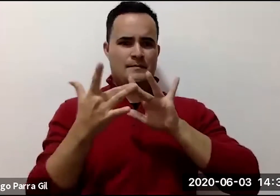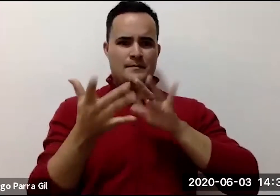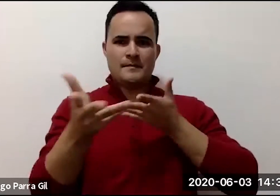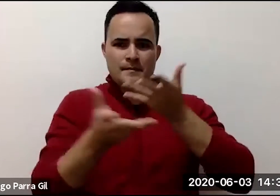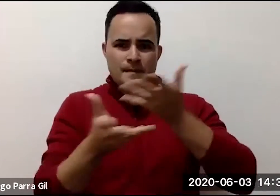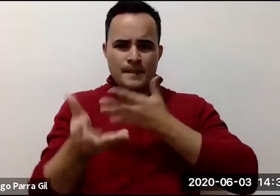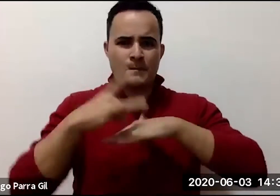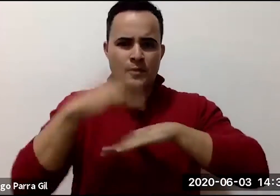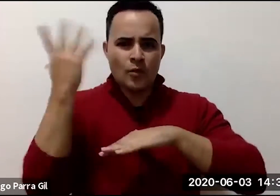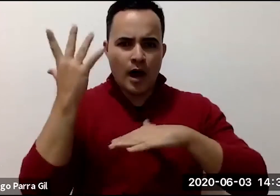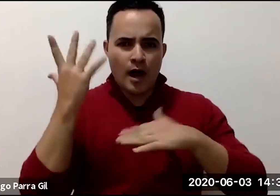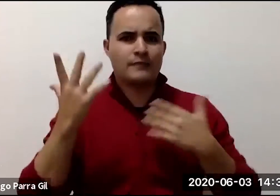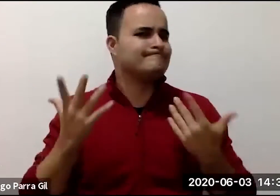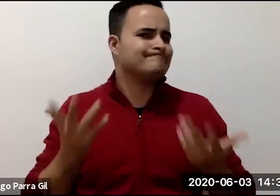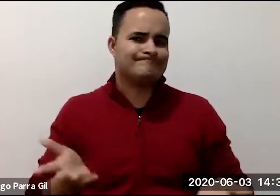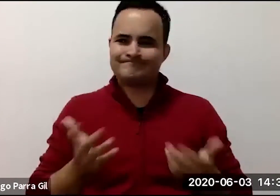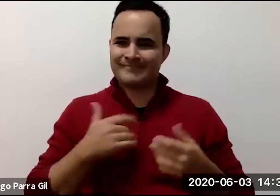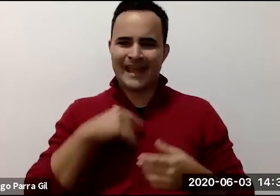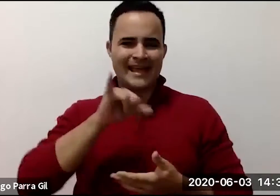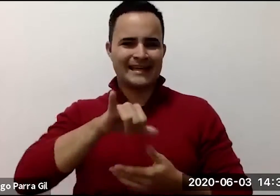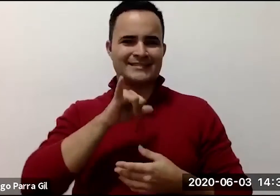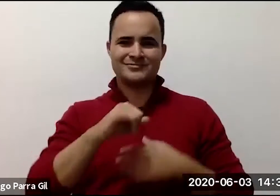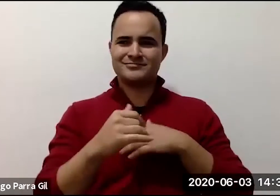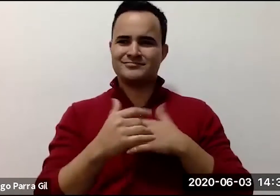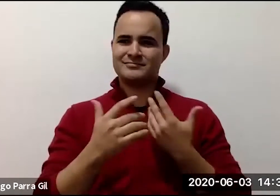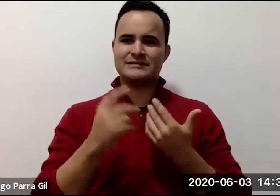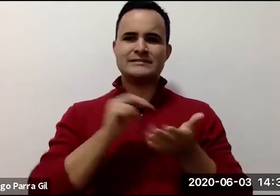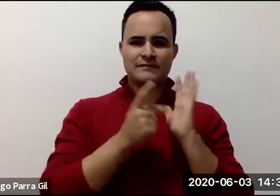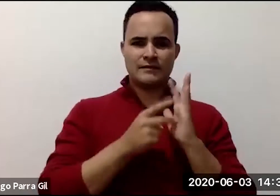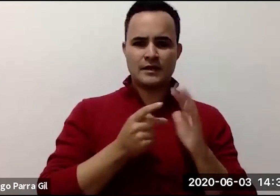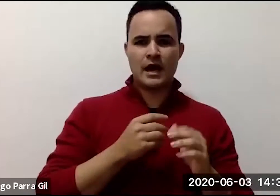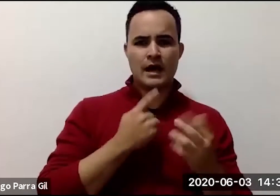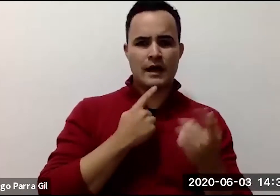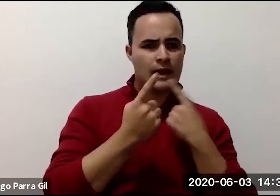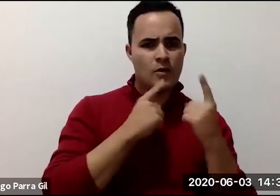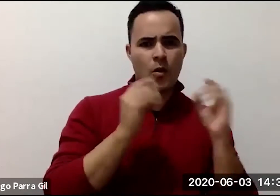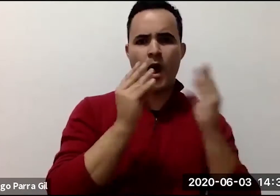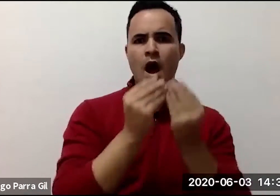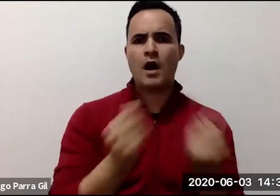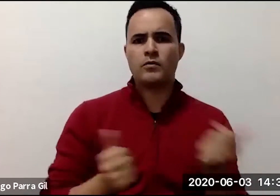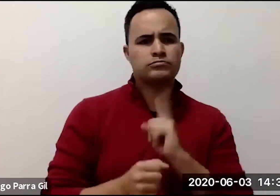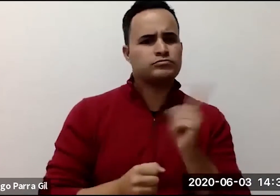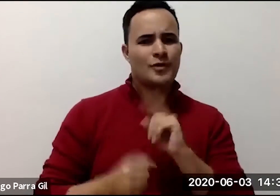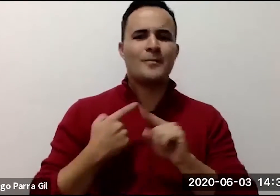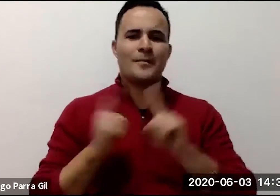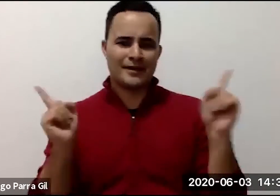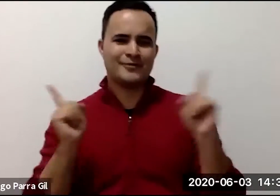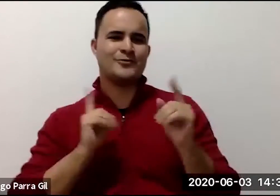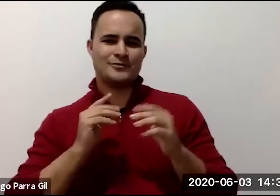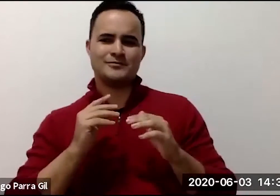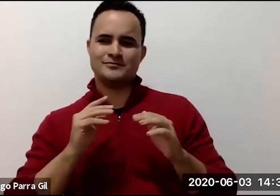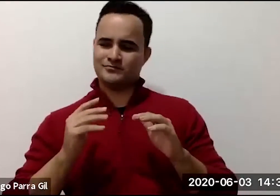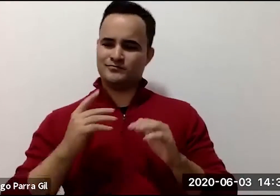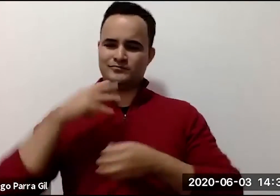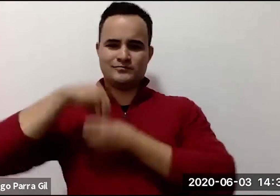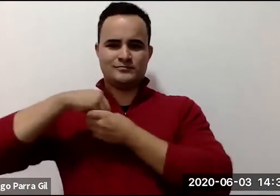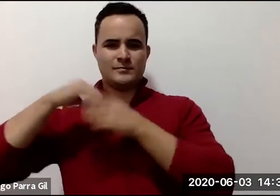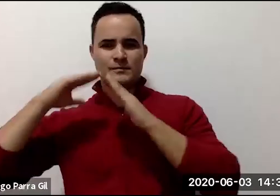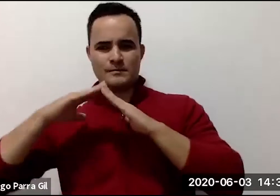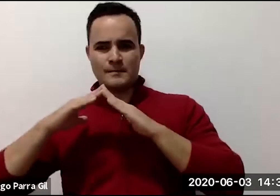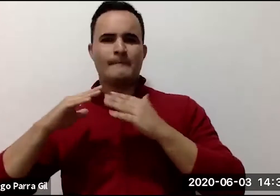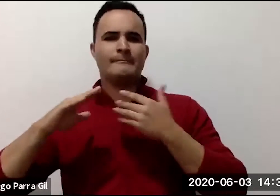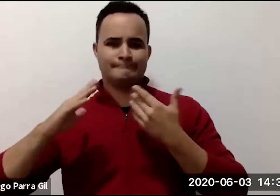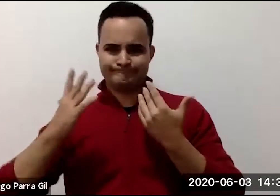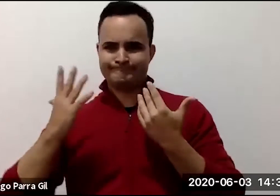puede que tal vez se nos haga creer, como un efecto de cierta ideología de la normalidad, que hay un